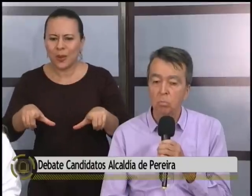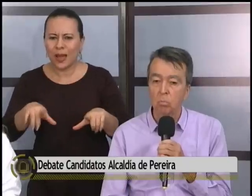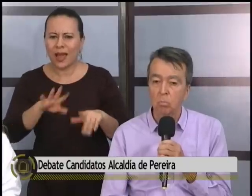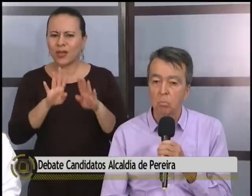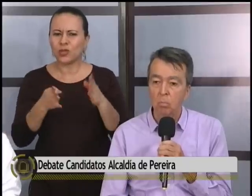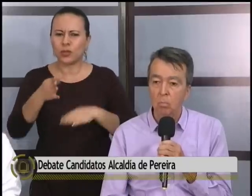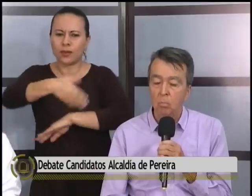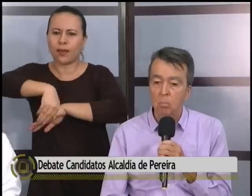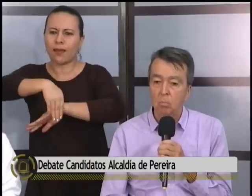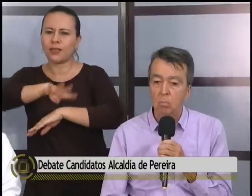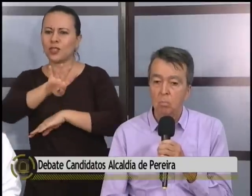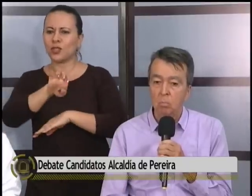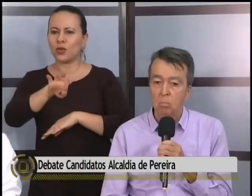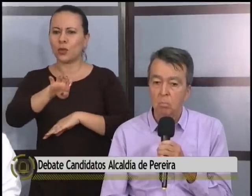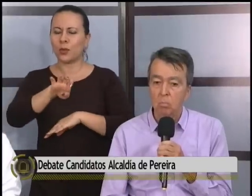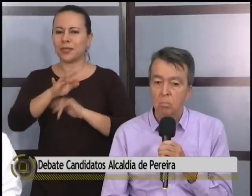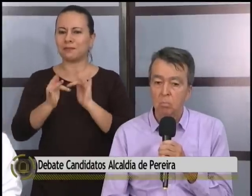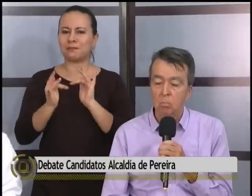Acierto,